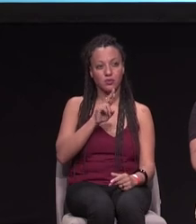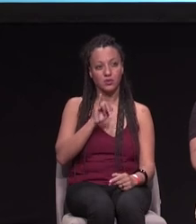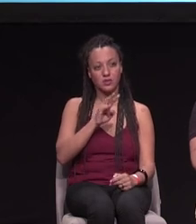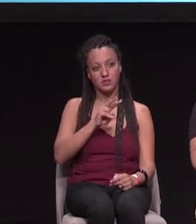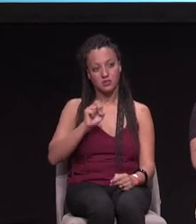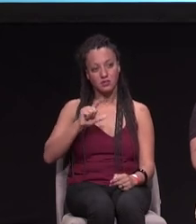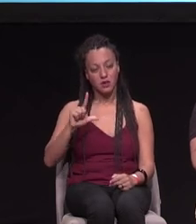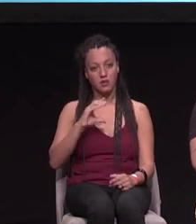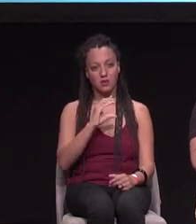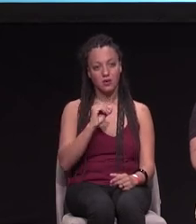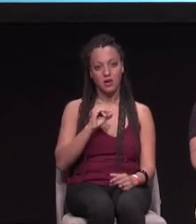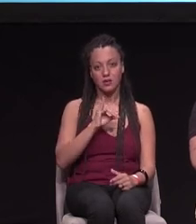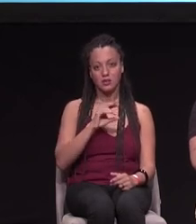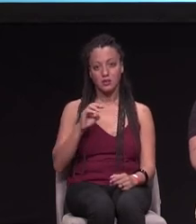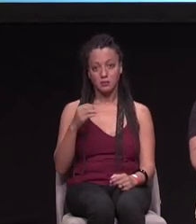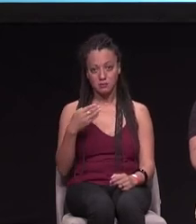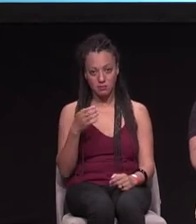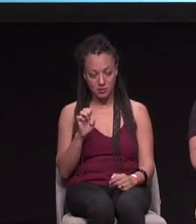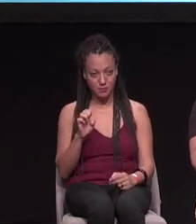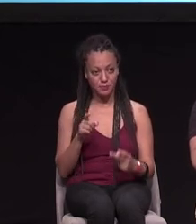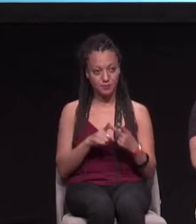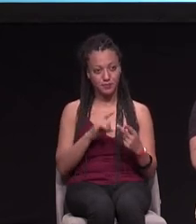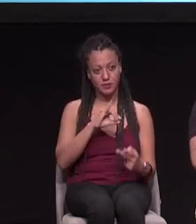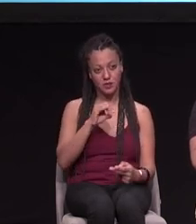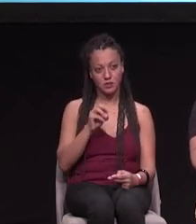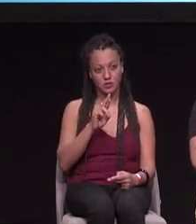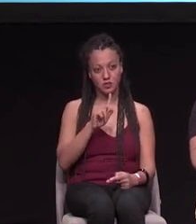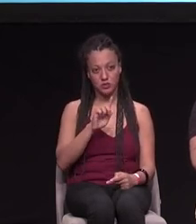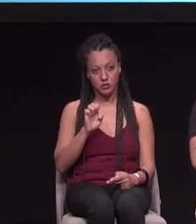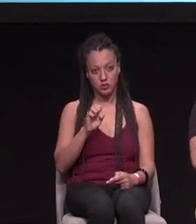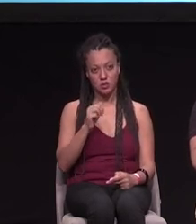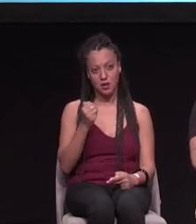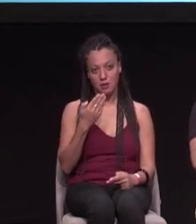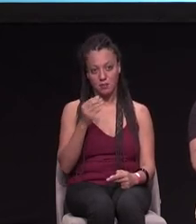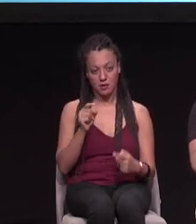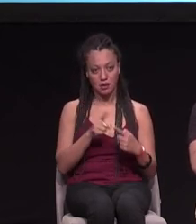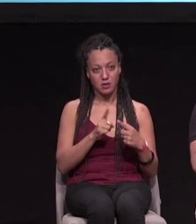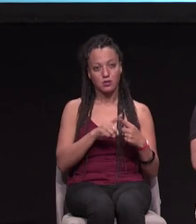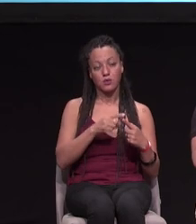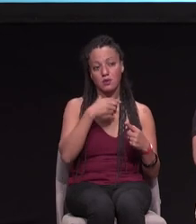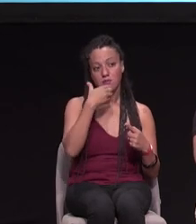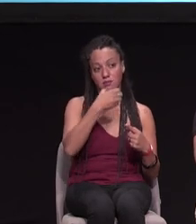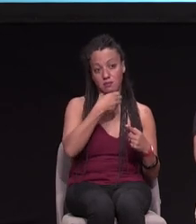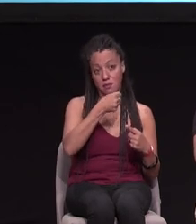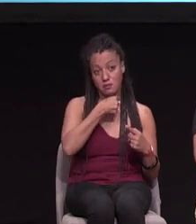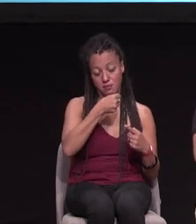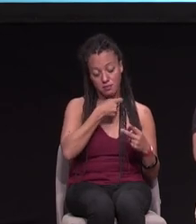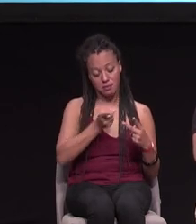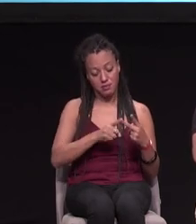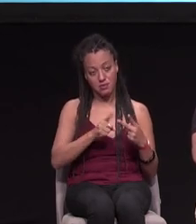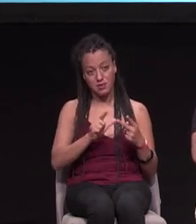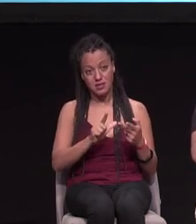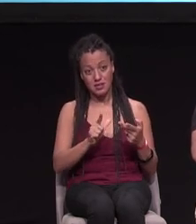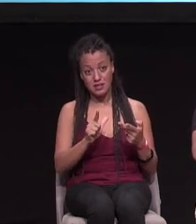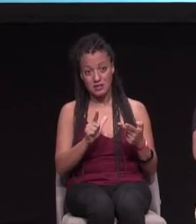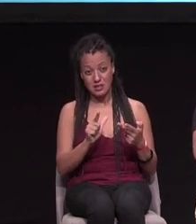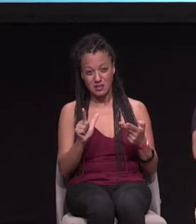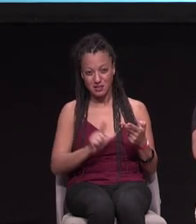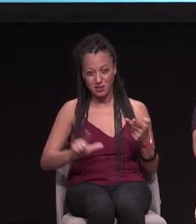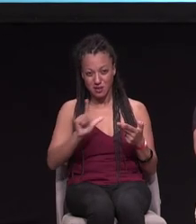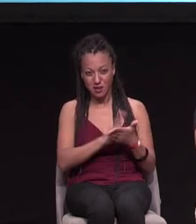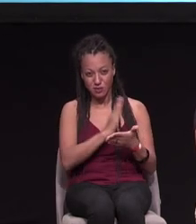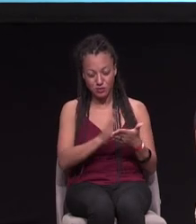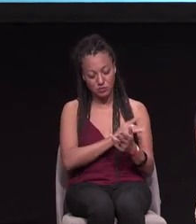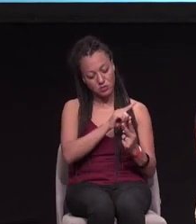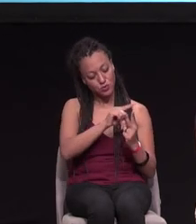expressão na música eo jorge amado ele tenha inscrição na literatura né com certeza você tem